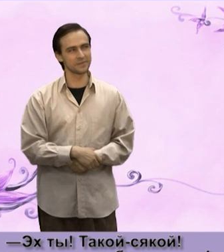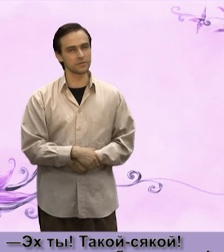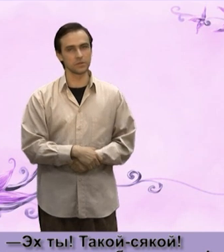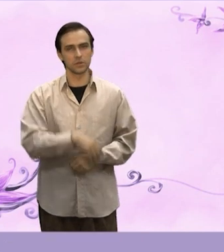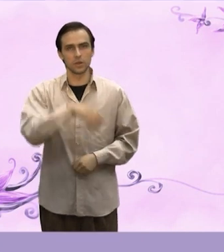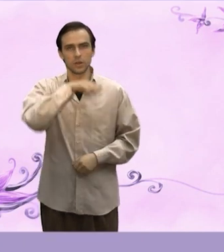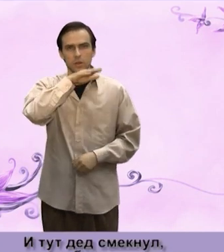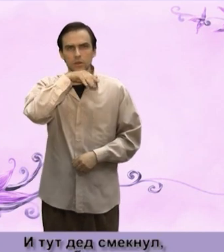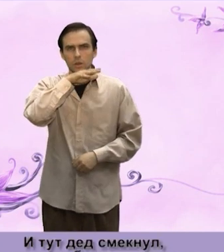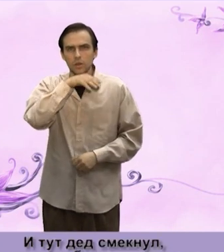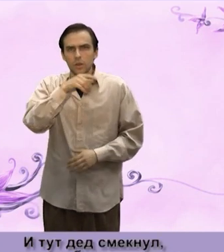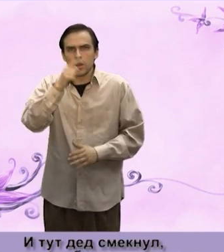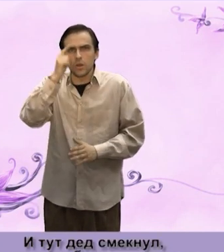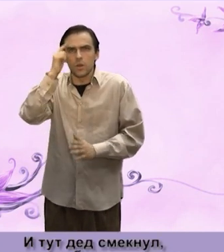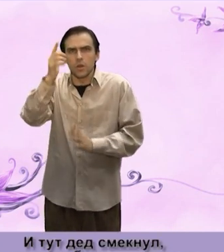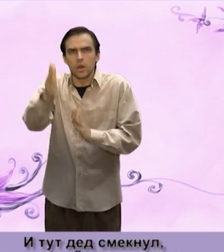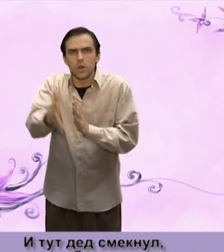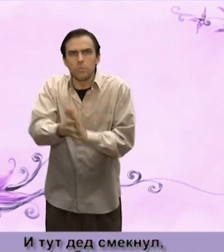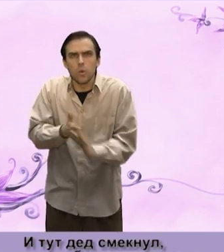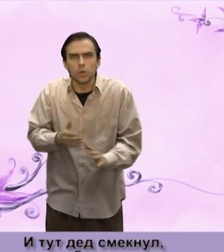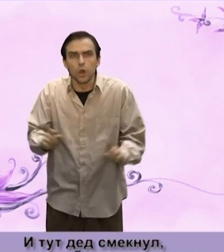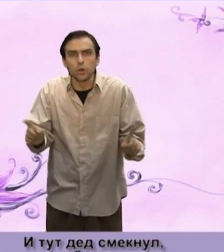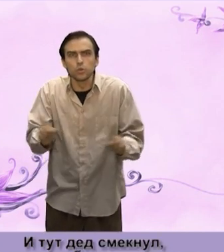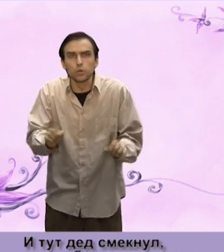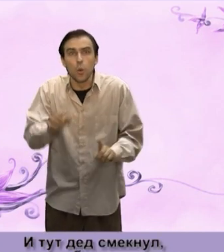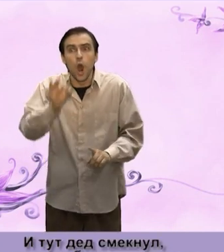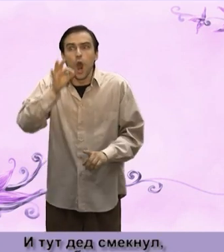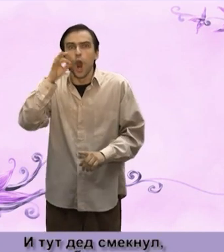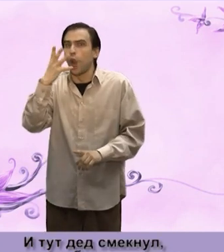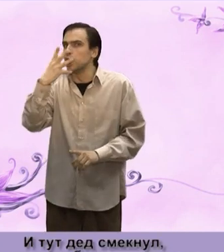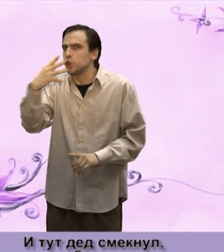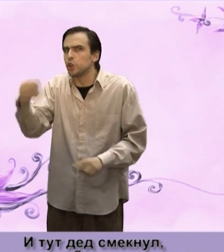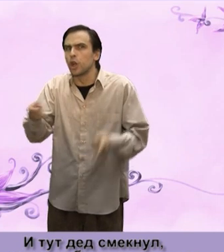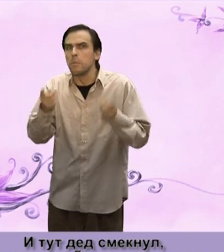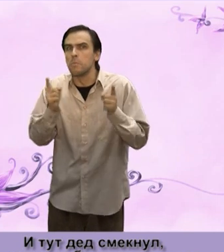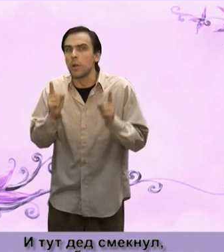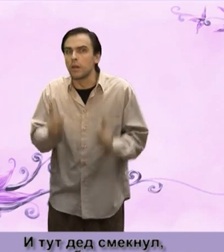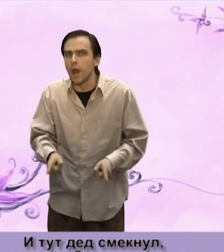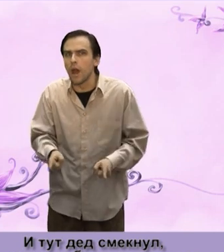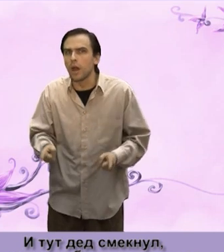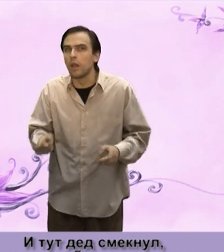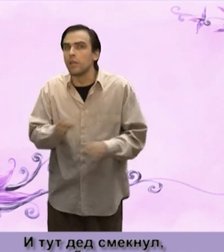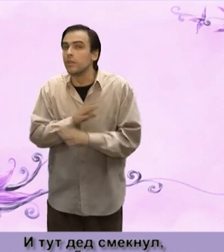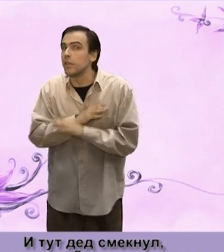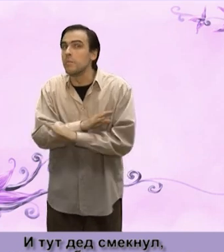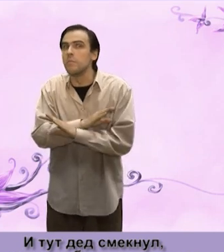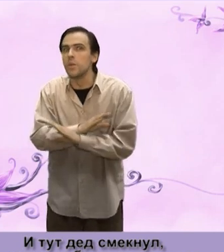обманывать». И тут дед смекнул, что лисичка была не